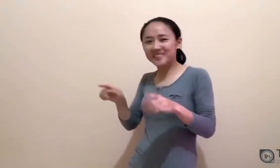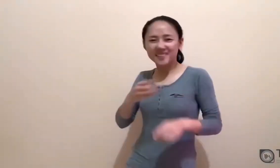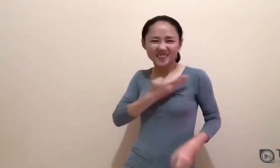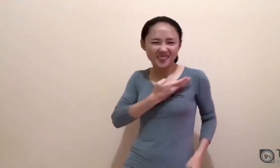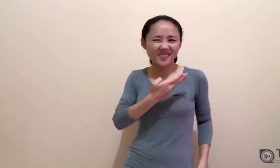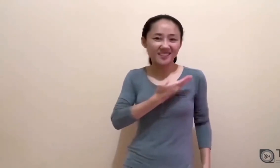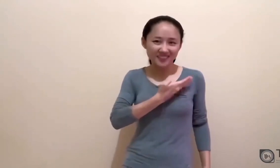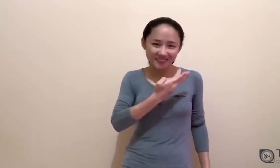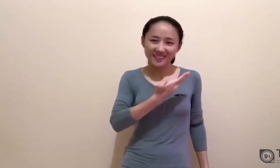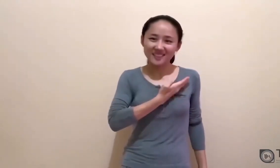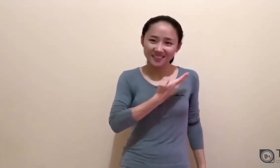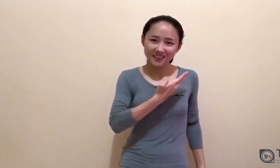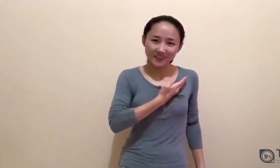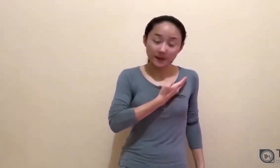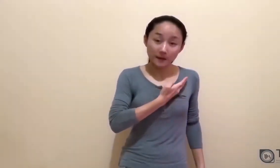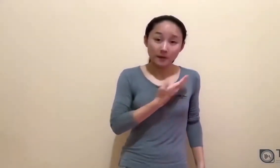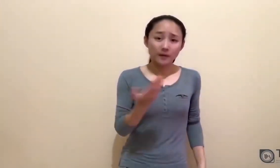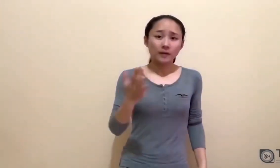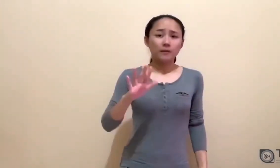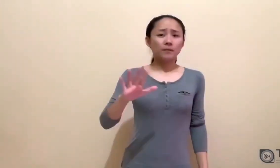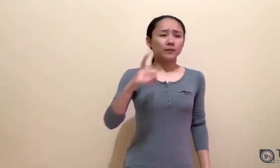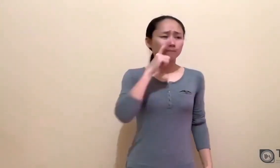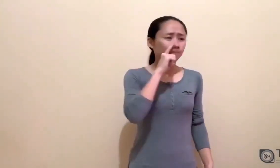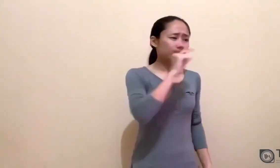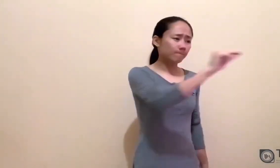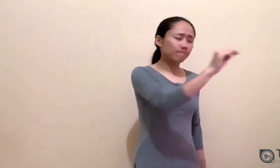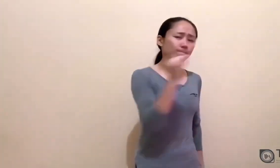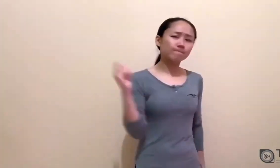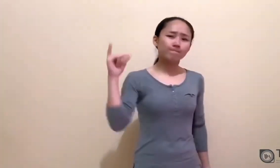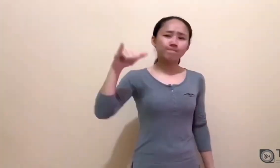um jeito e outros de outro jeito.